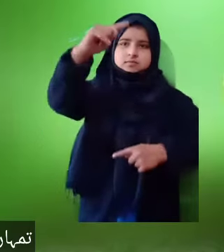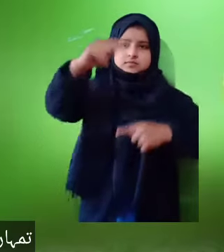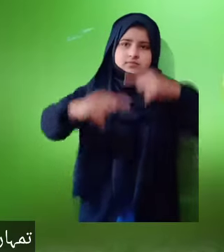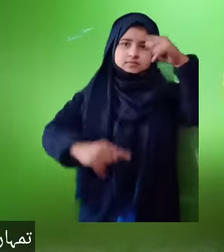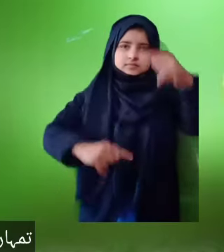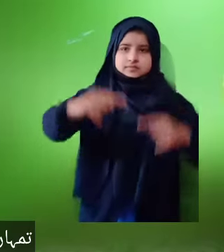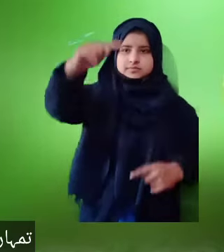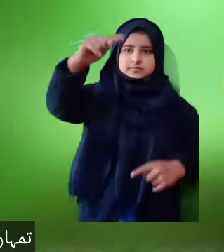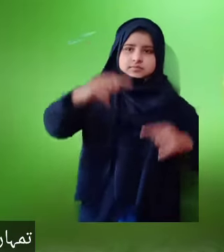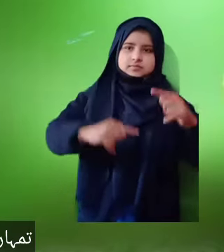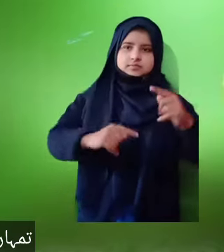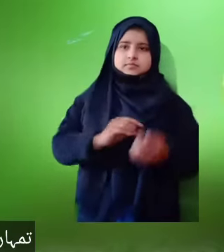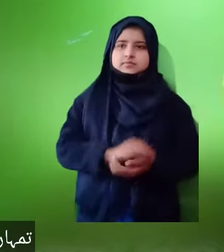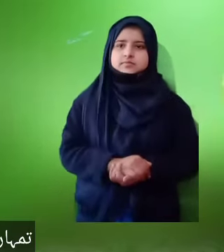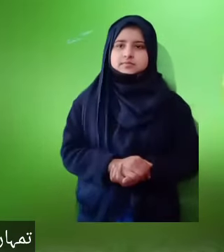नस्ल,